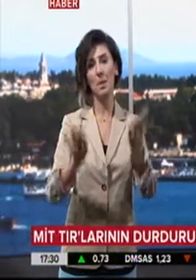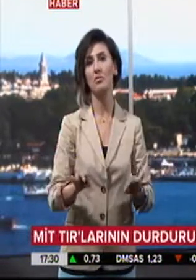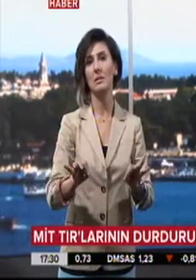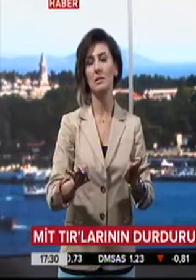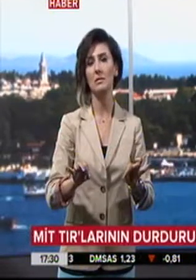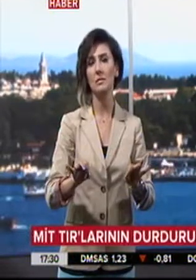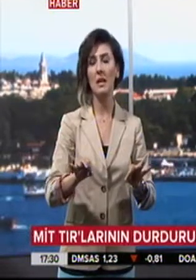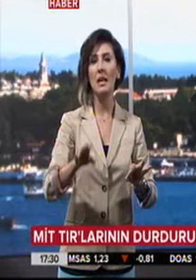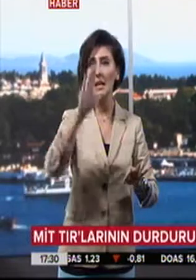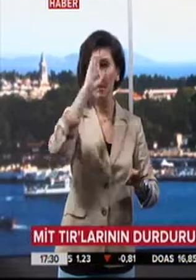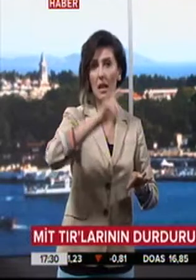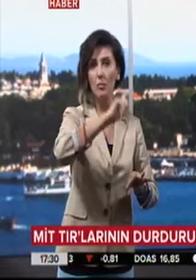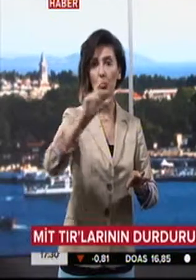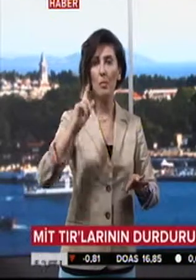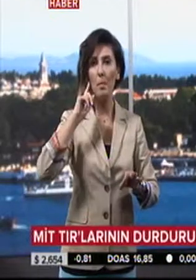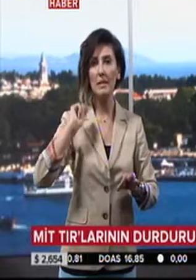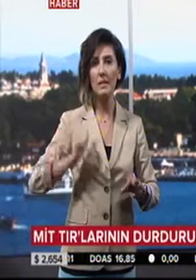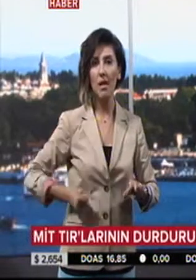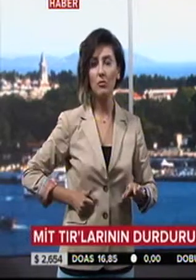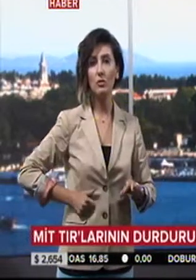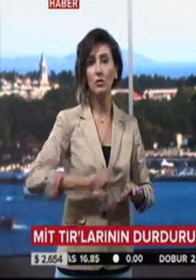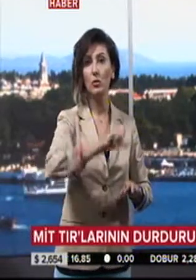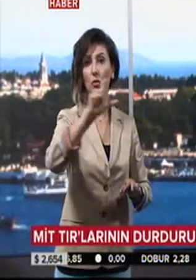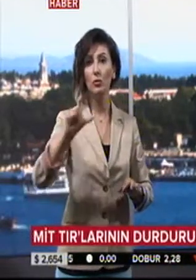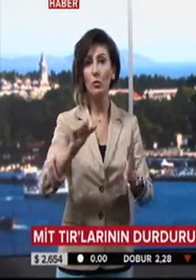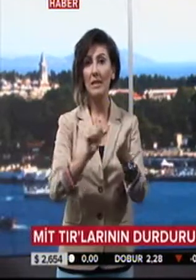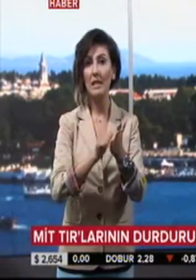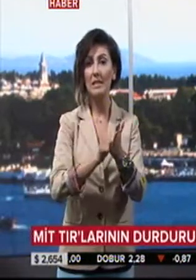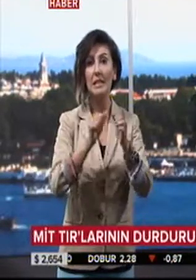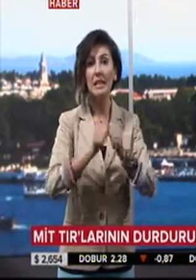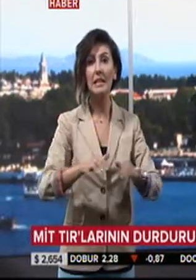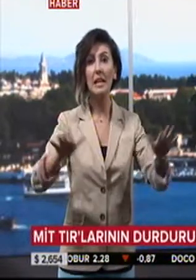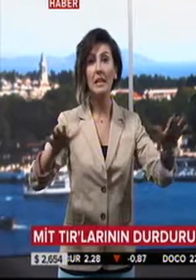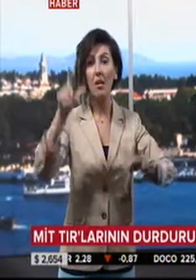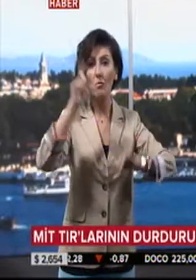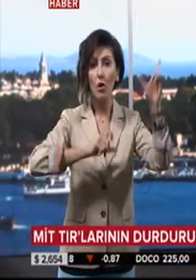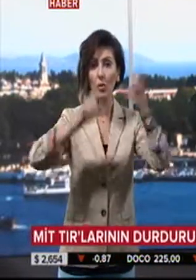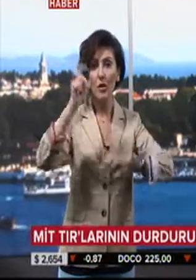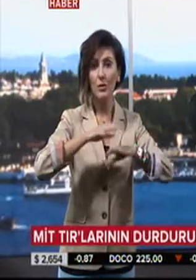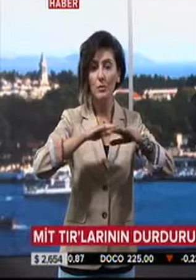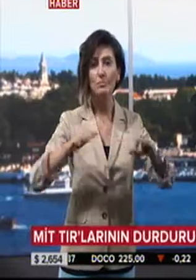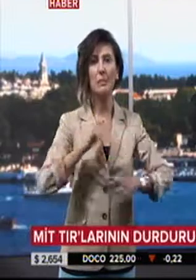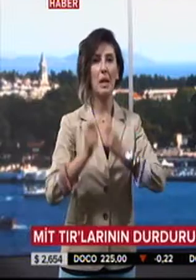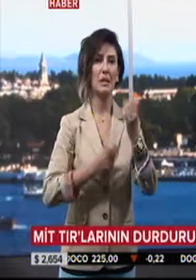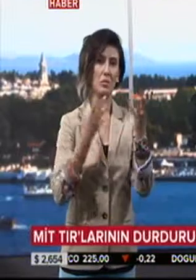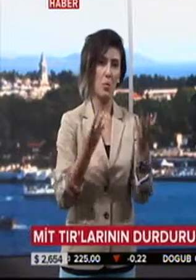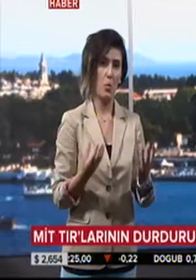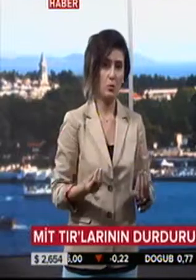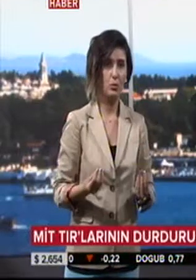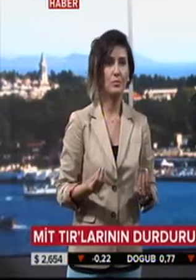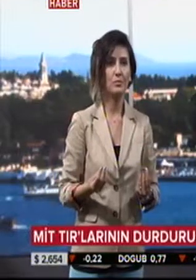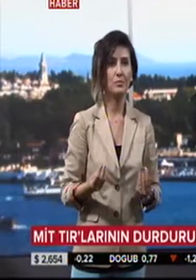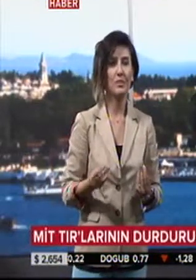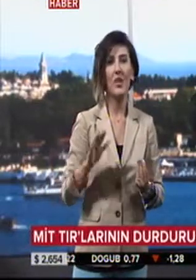başlatıldı. İstanbul Cumhuriyet Başsavcılığı, Cumhuriyet Gazetesi'nde yayınlanan fotoğraflar üzerine harekete